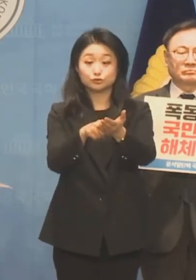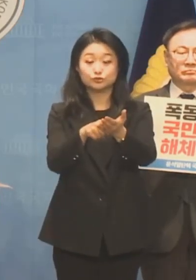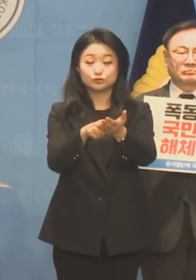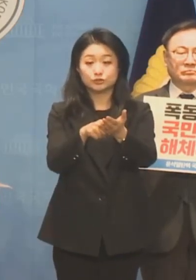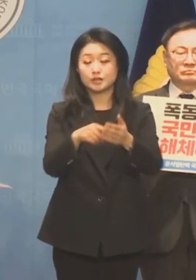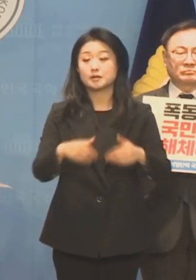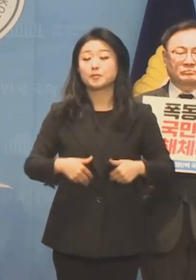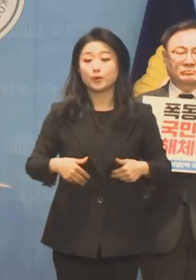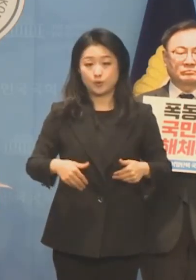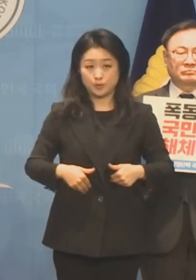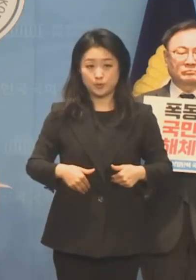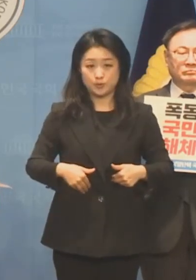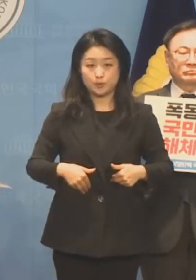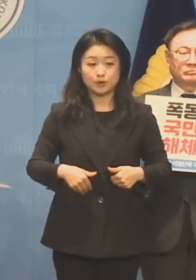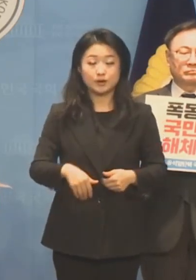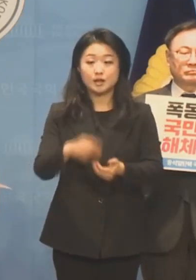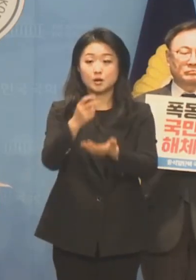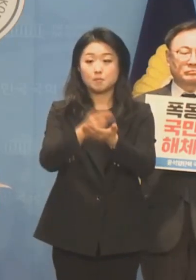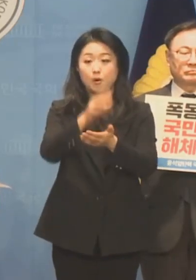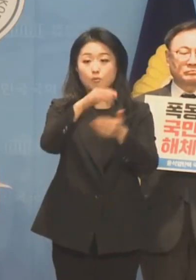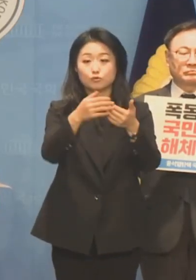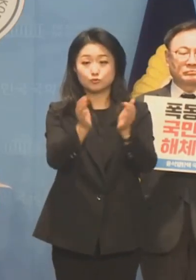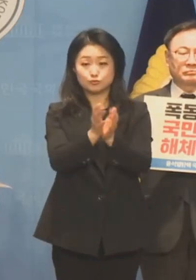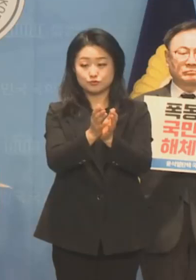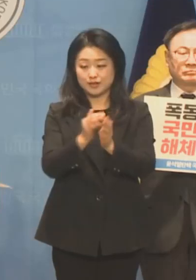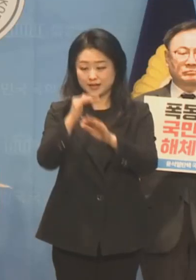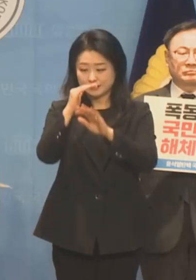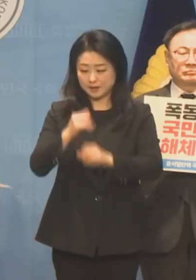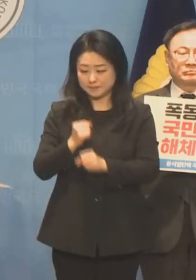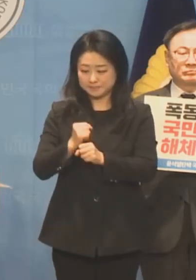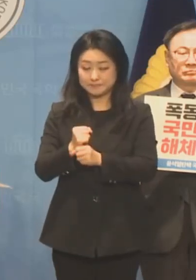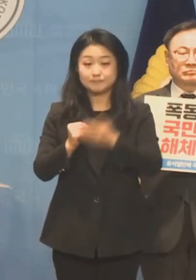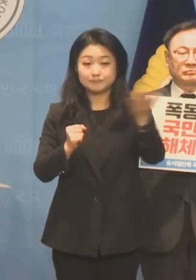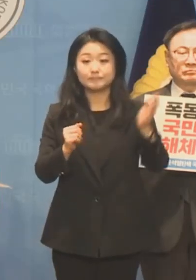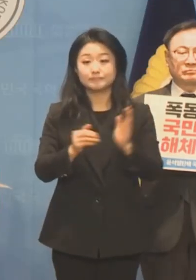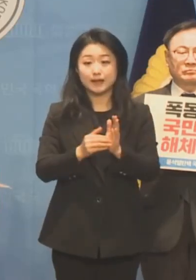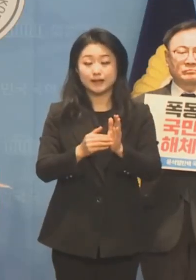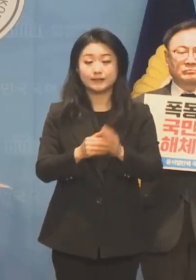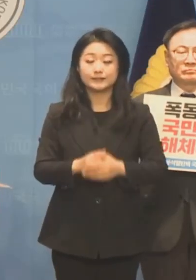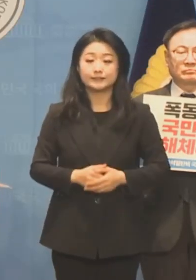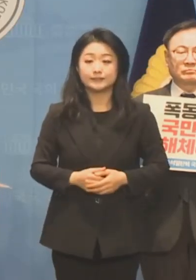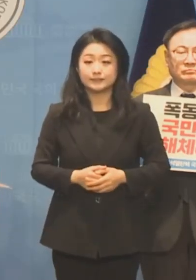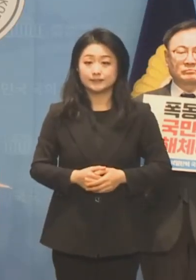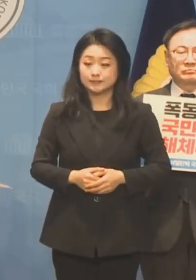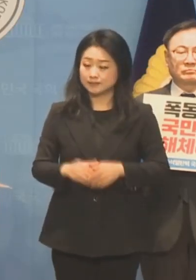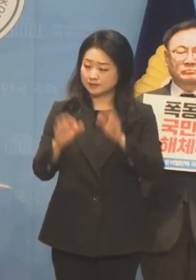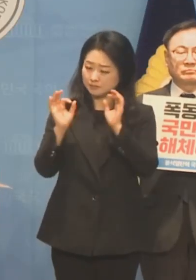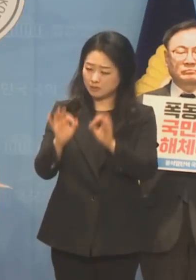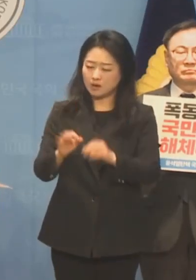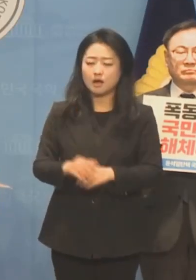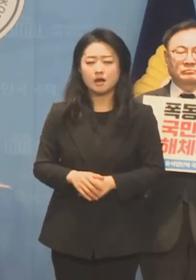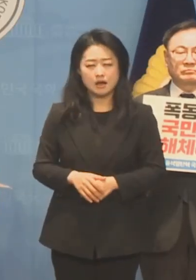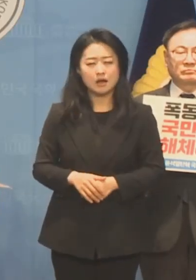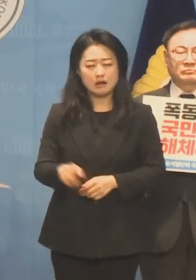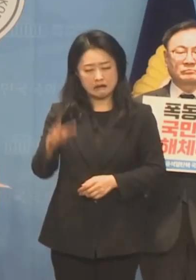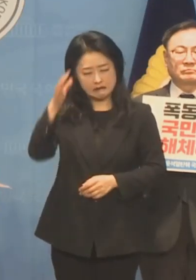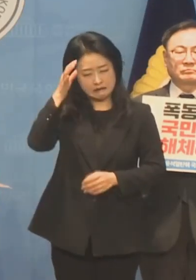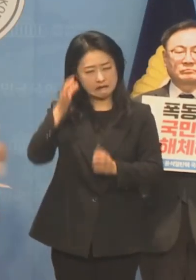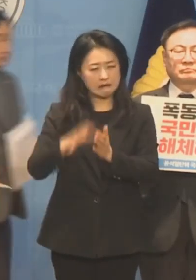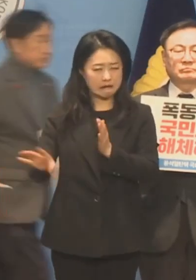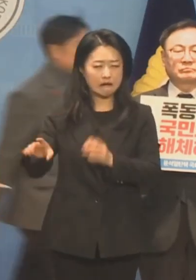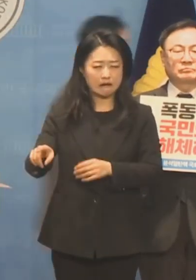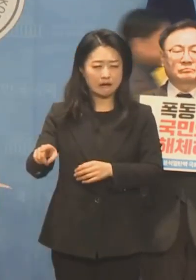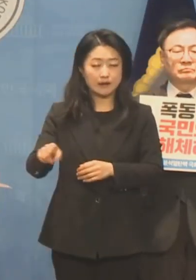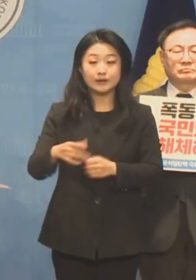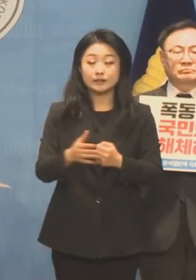해산 청구를 해야 된다고 법무부에 진정서를 제출한 바 있습니다. 작금의 행태를 보면 그 이유가 더 분명해졌습니다.